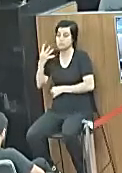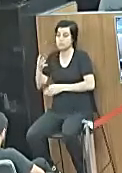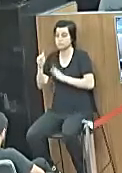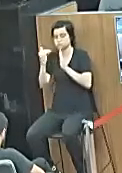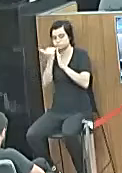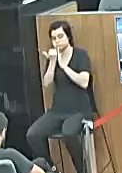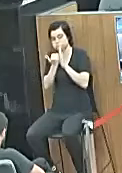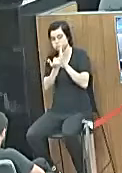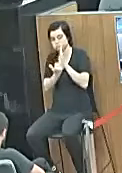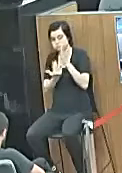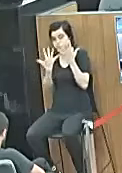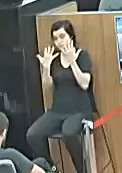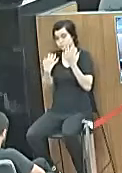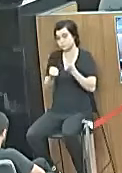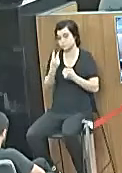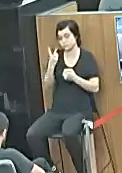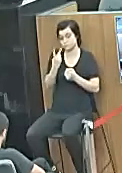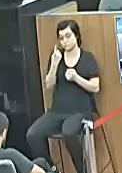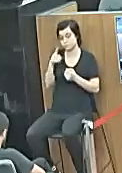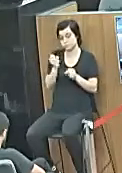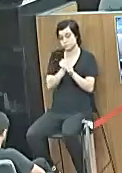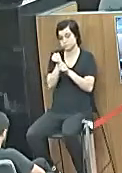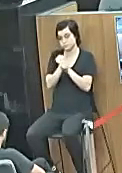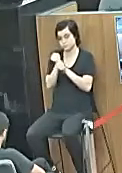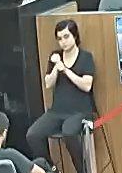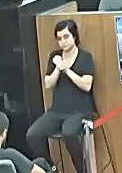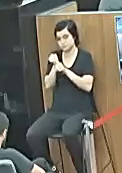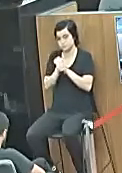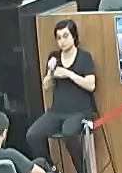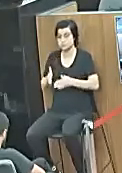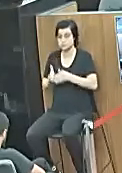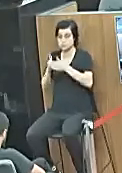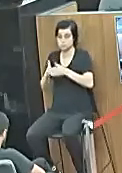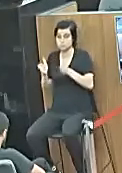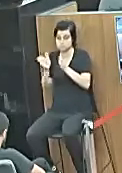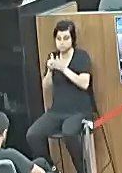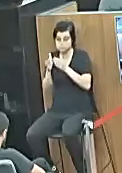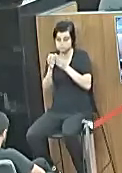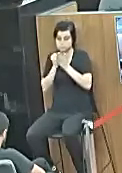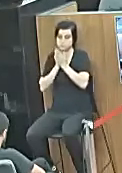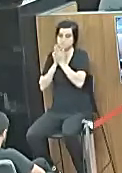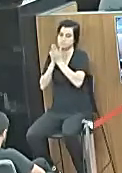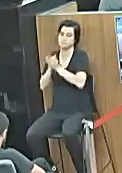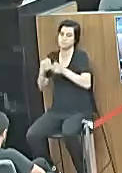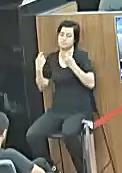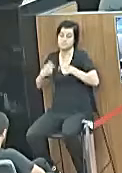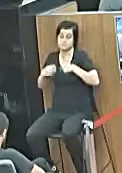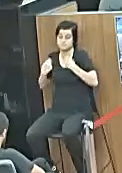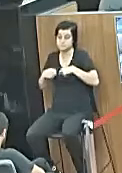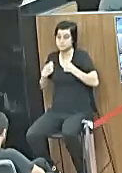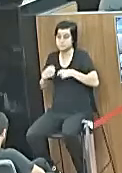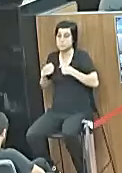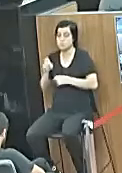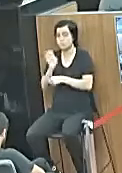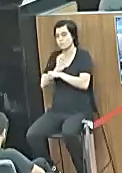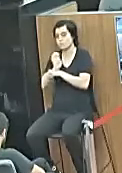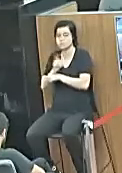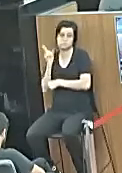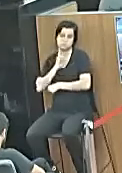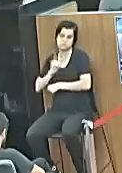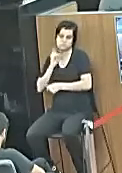nos dois últimos anos a comunidade do fanado vale do jequitinhonha pede socorro precisamos do apoio do estado de minas